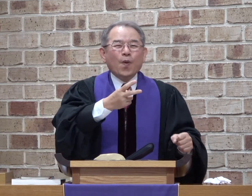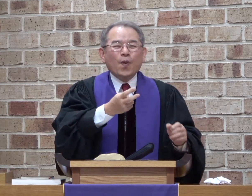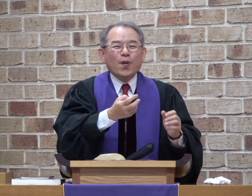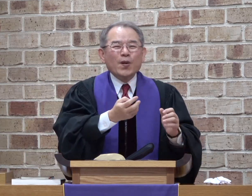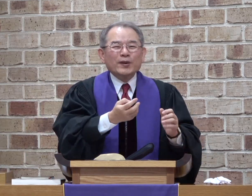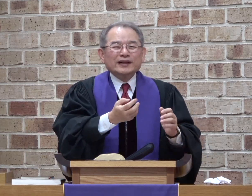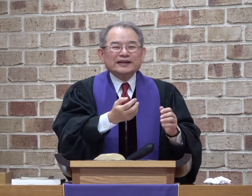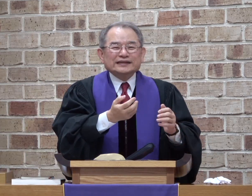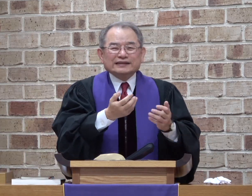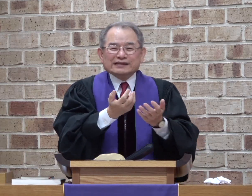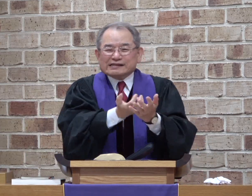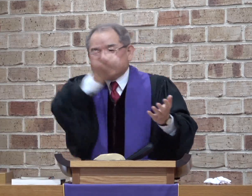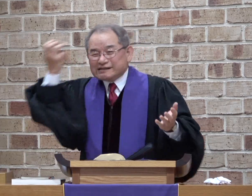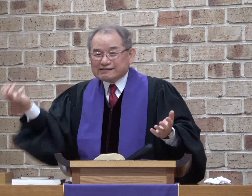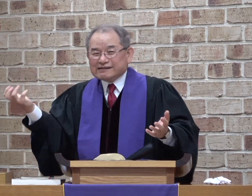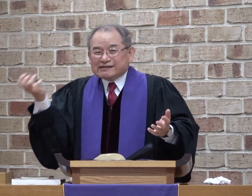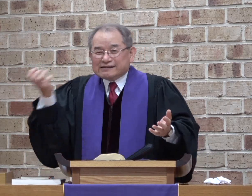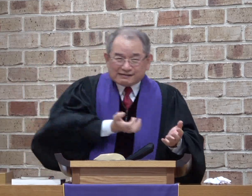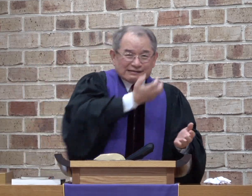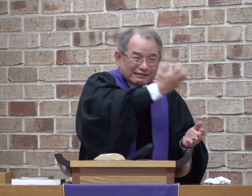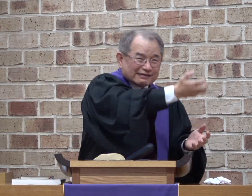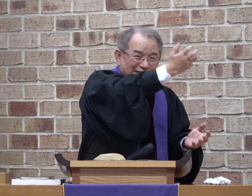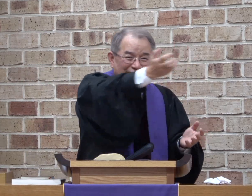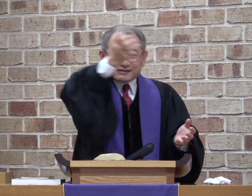다시 다른 곳으로